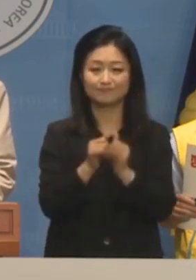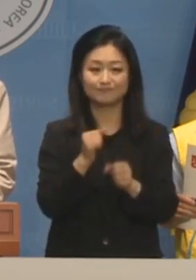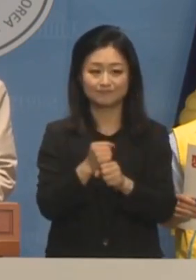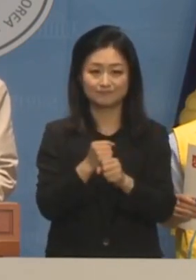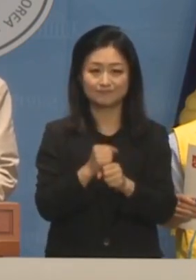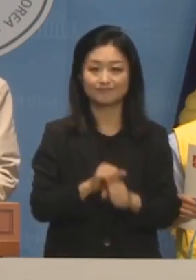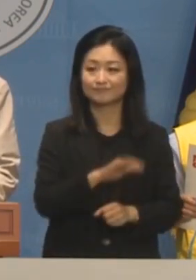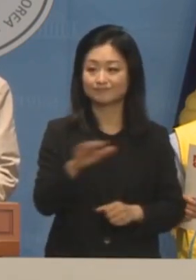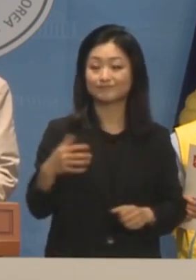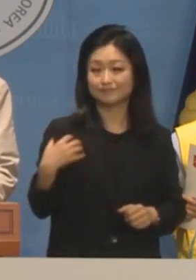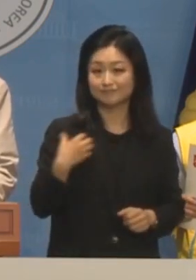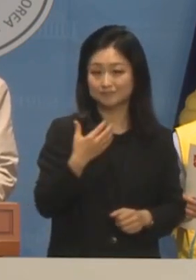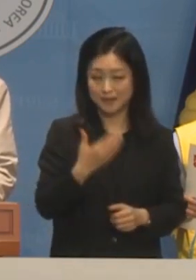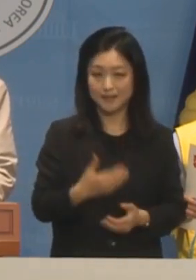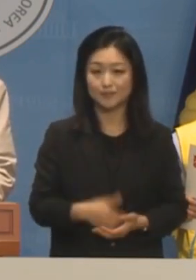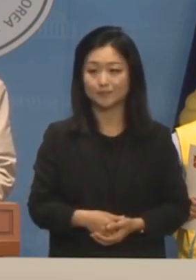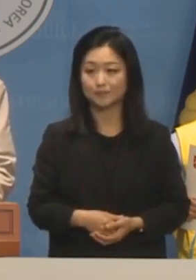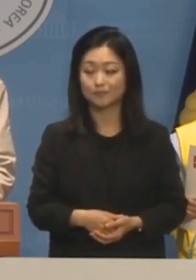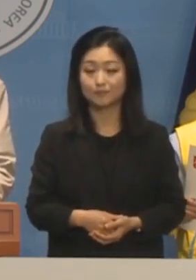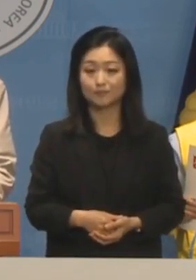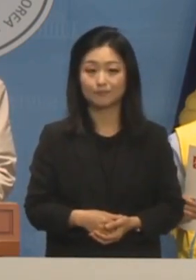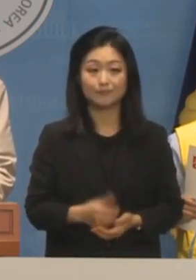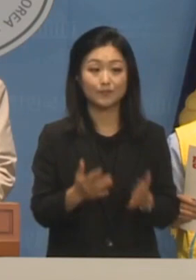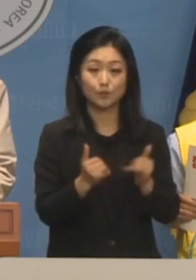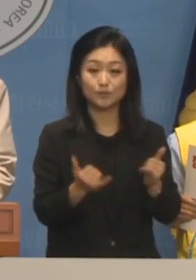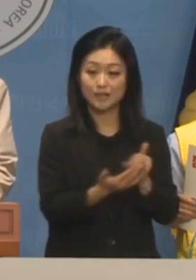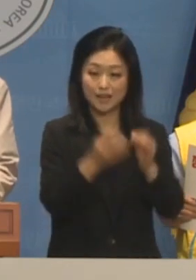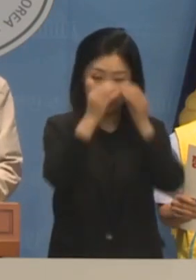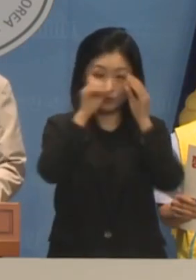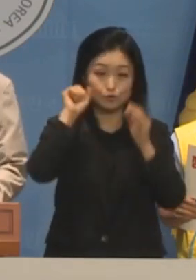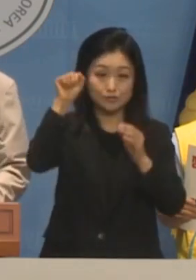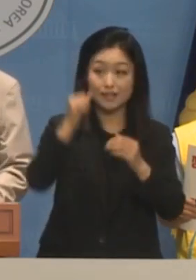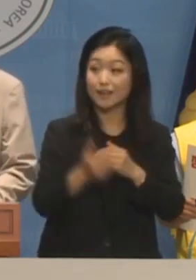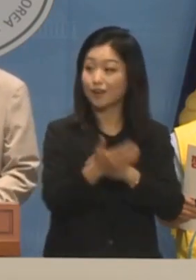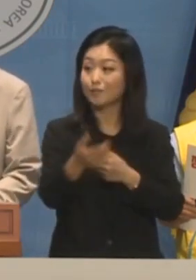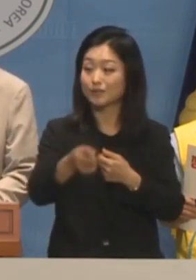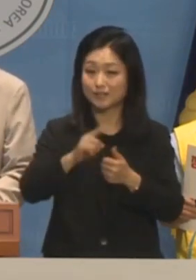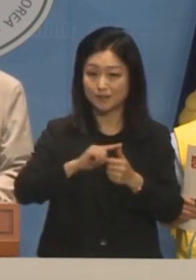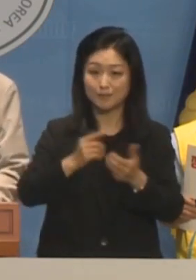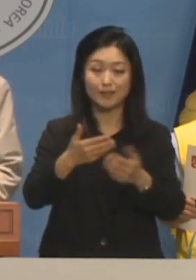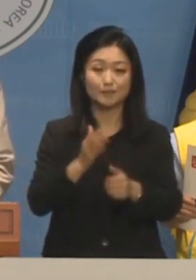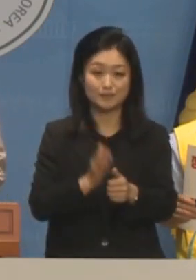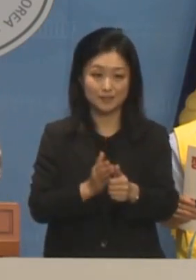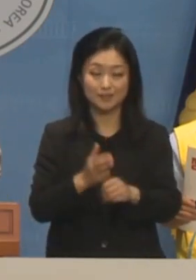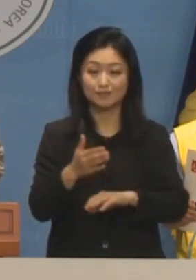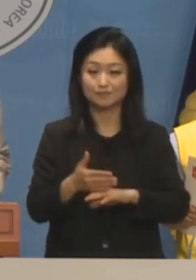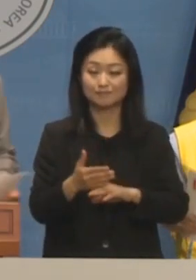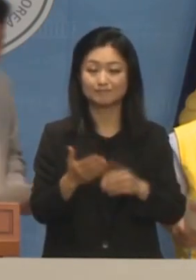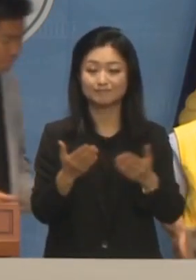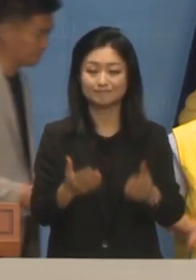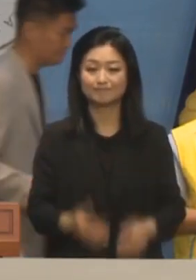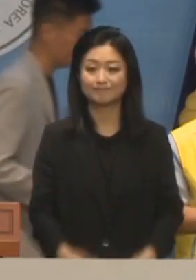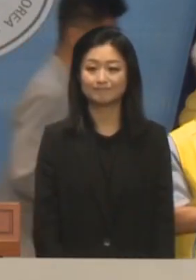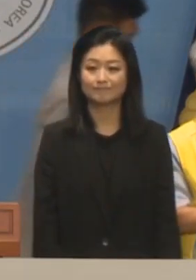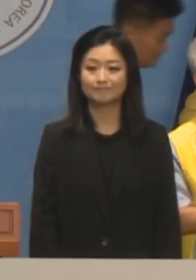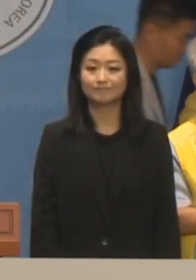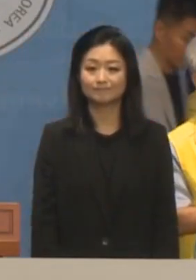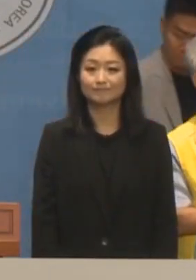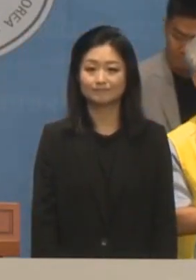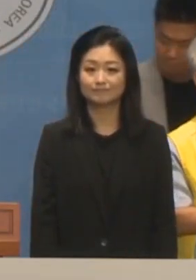책임이 우리에게 있기 때문입니다. 세종호텔 노동자들의 투쟁에 노동당도 항상 끝까지 함께하겠습니다. 고맙습니다.